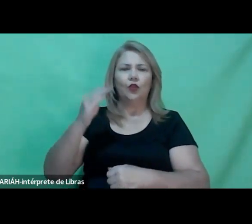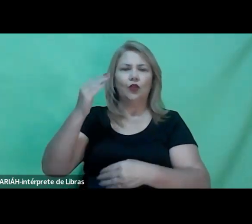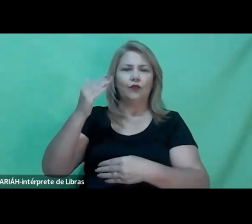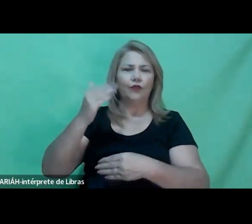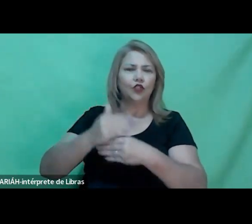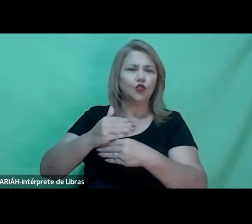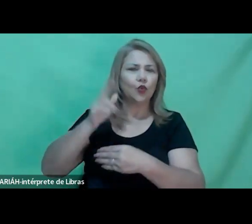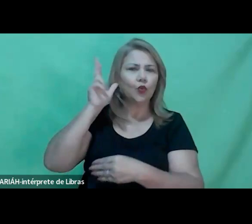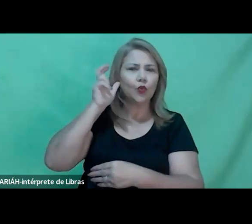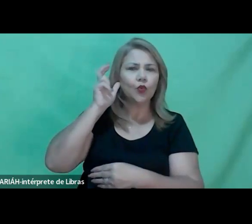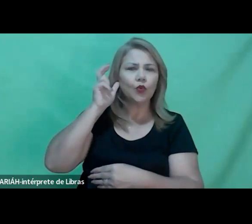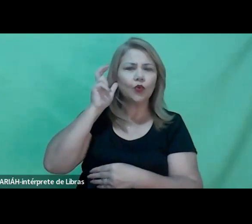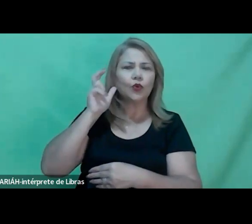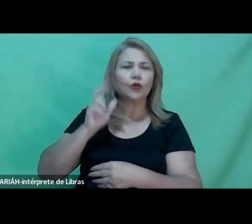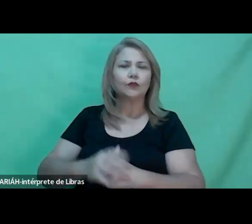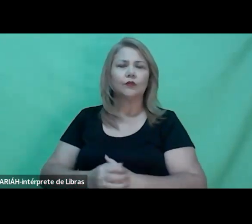c